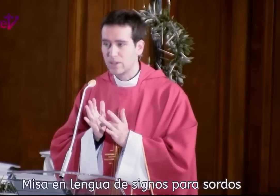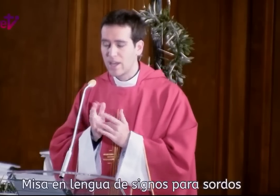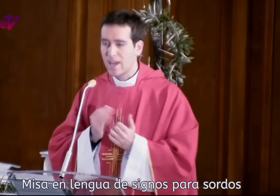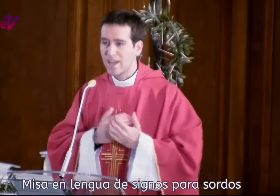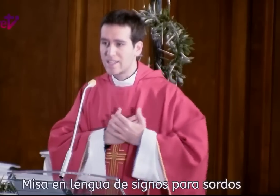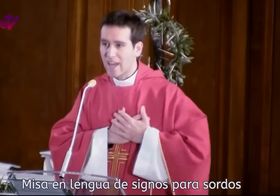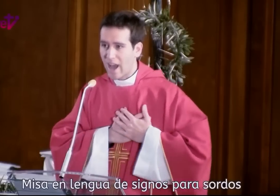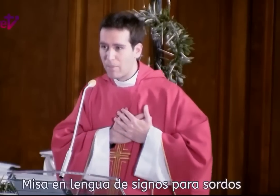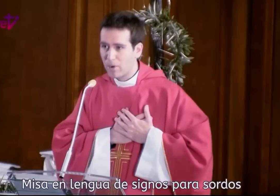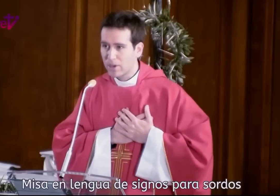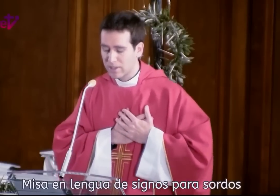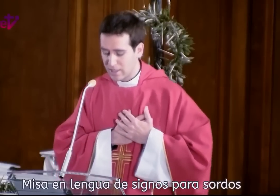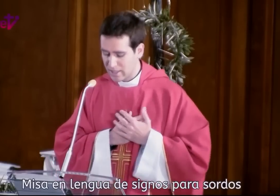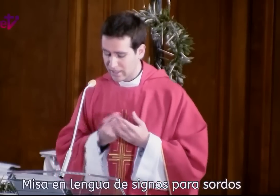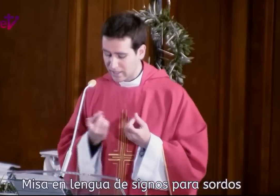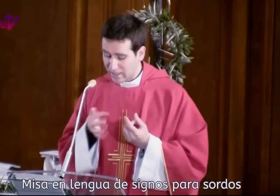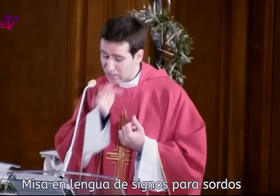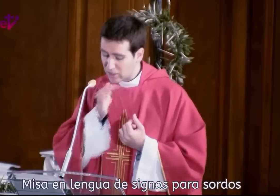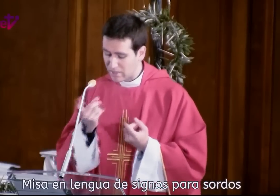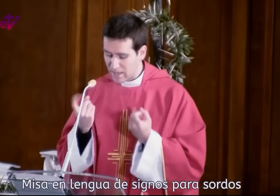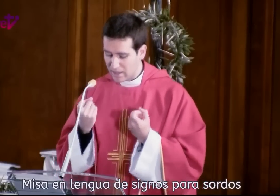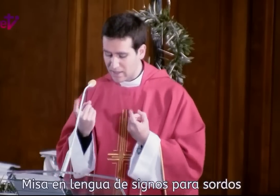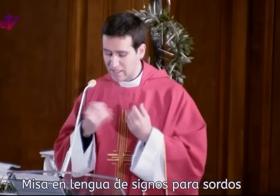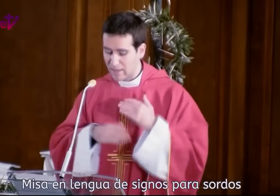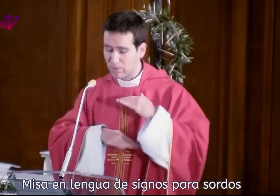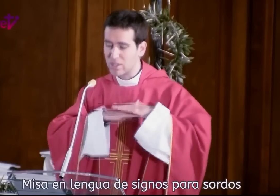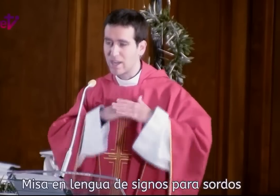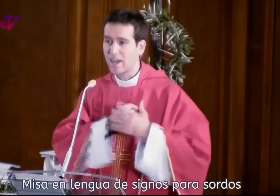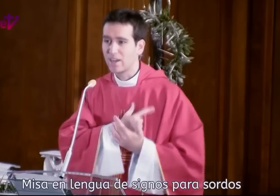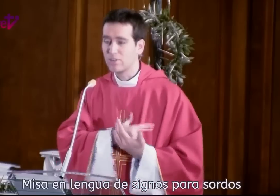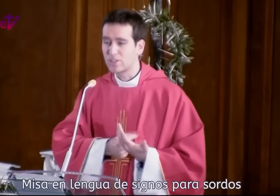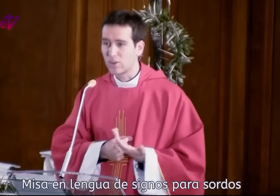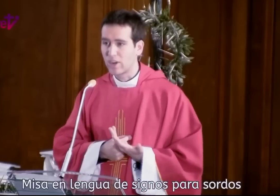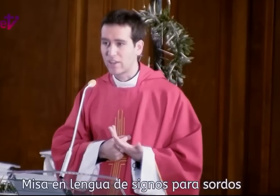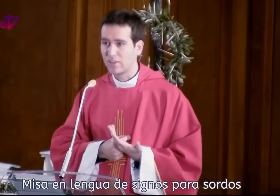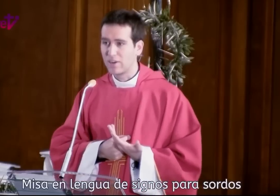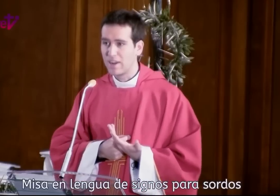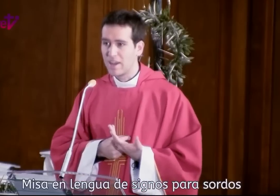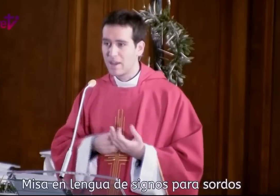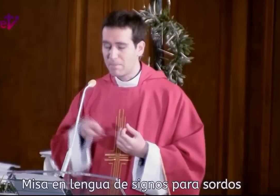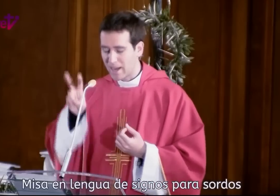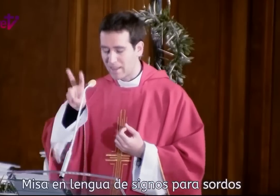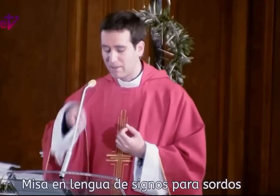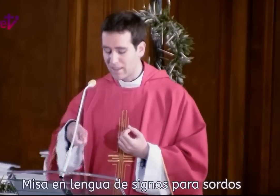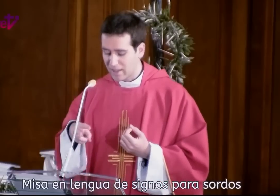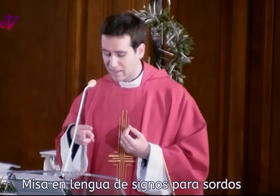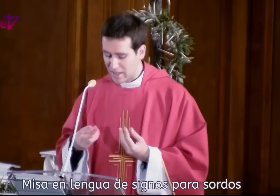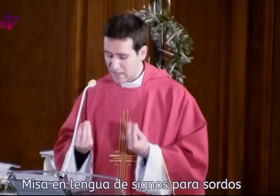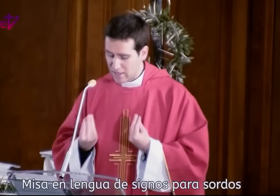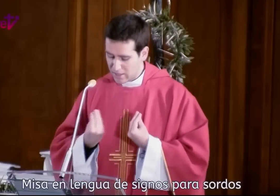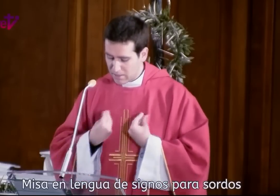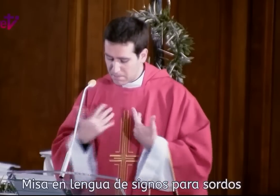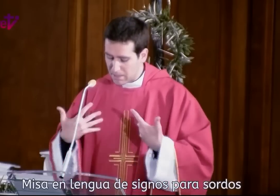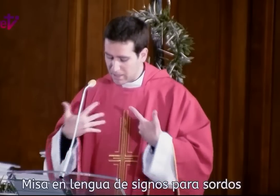Jesucristo, ese amor que todavía necesitamos llenar nuestro corazón para de verdad